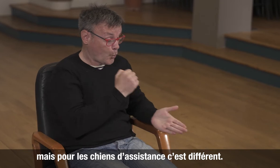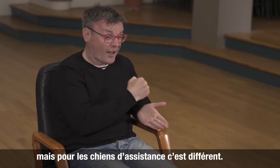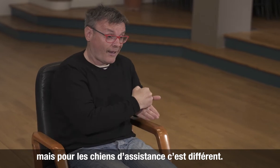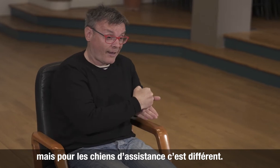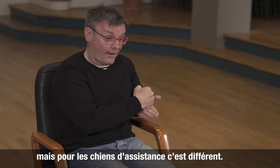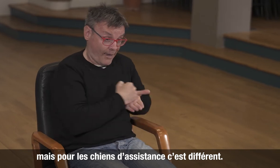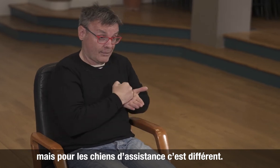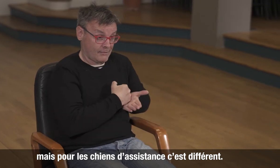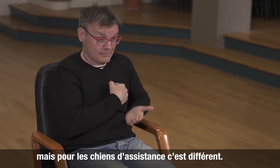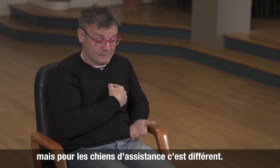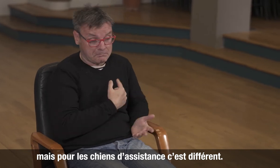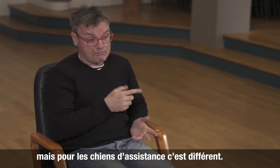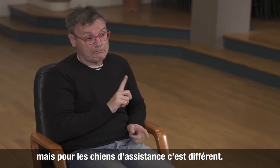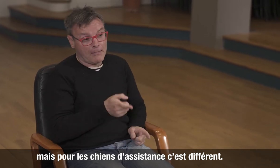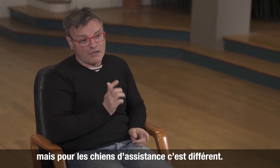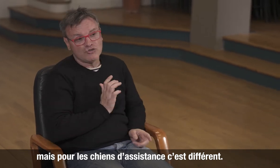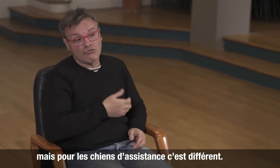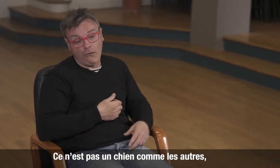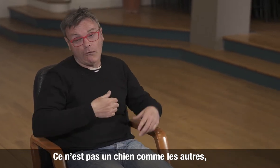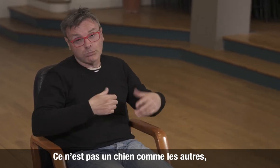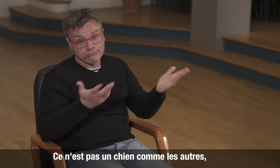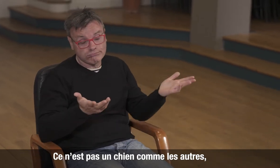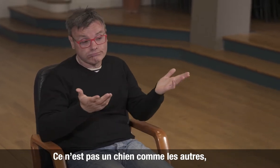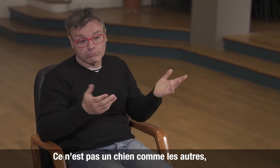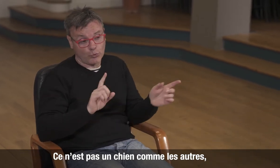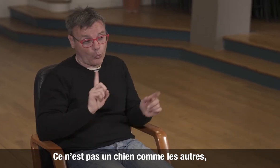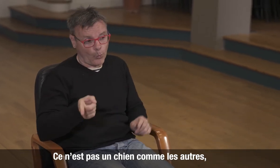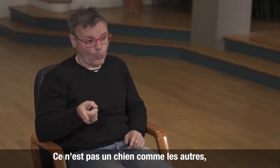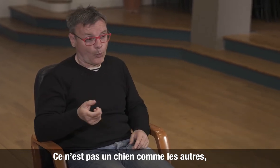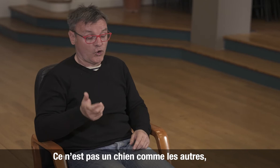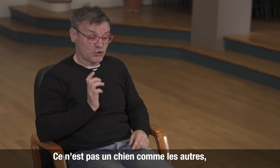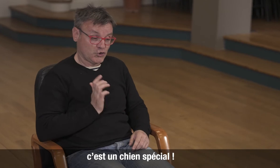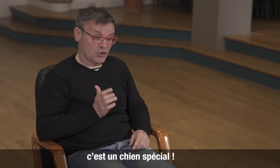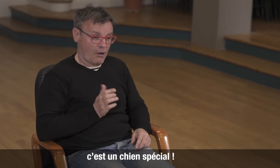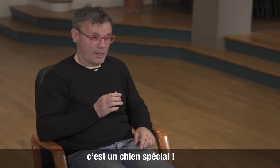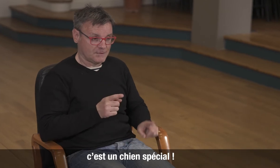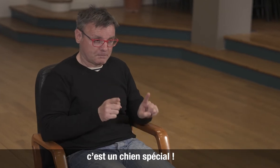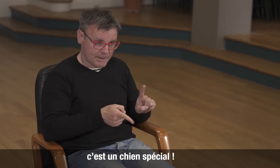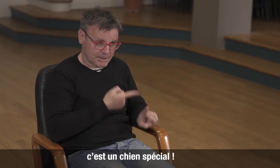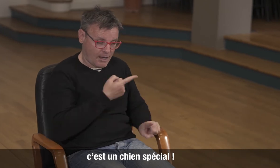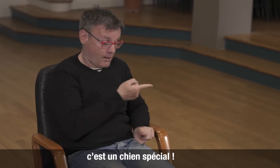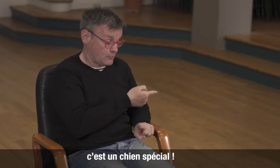Mais pour les chiens d'assistance, c'est différent. Ce n pas un chien comme les autres. C'est un chien spécial.